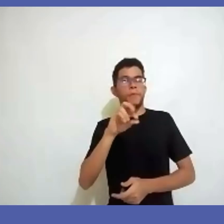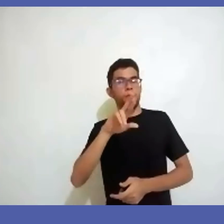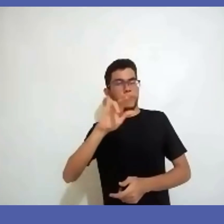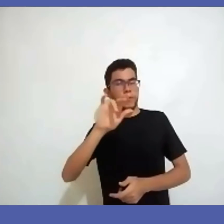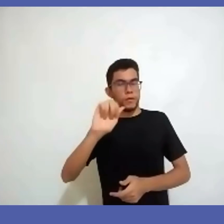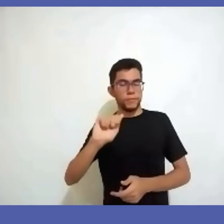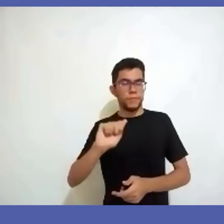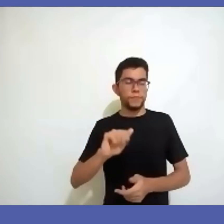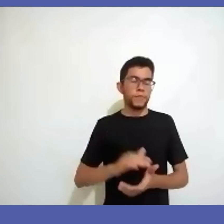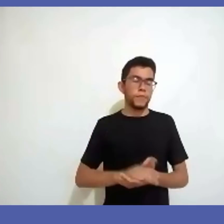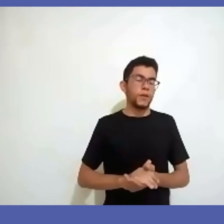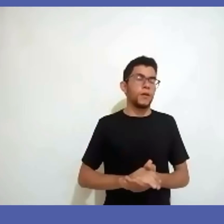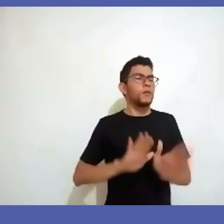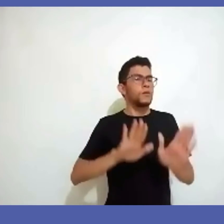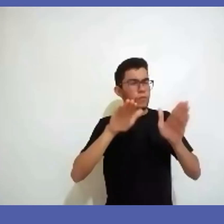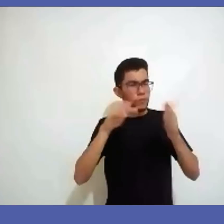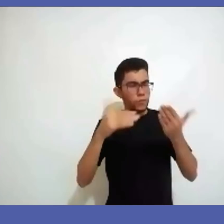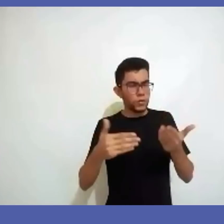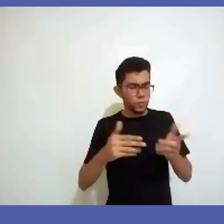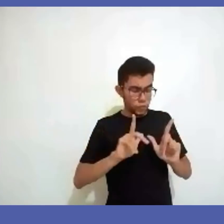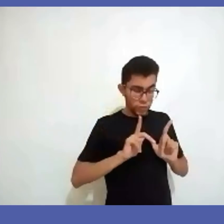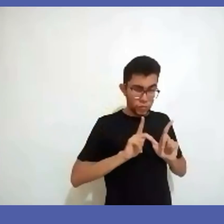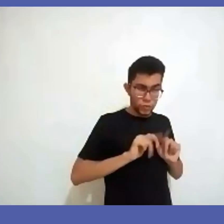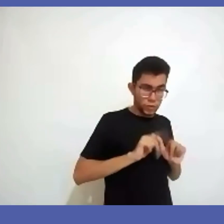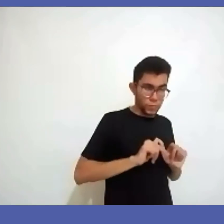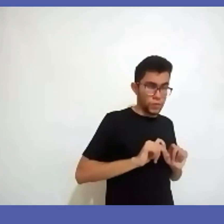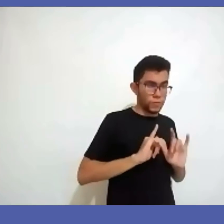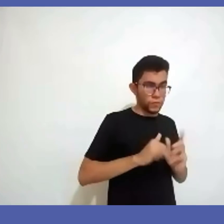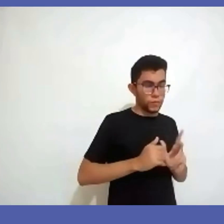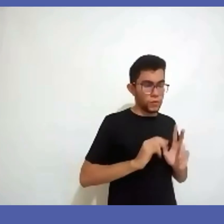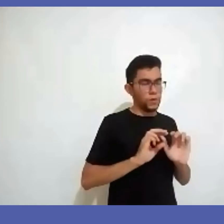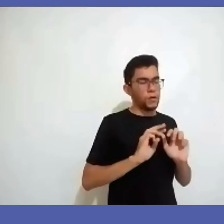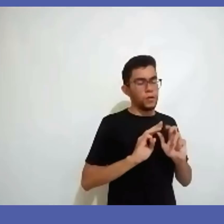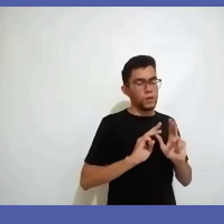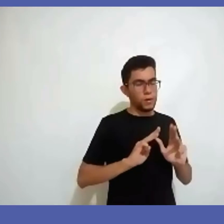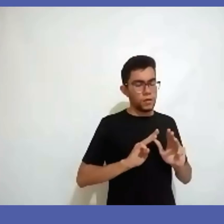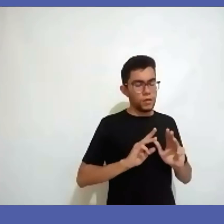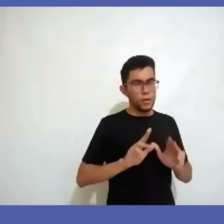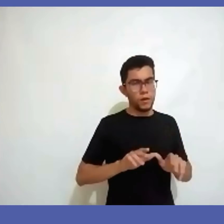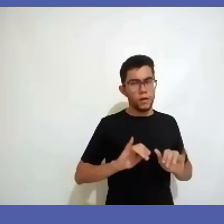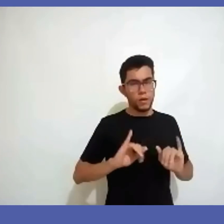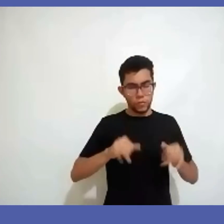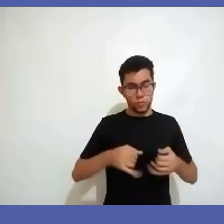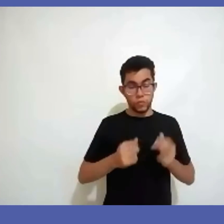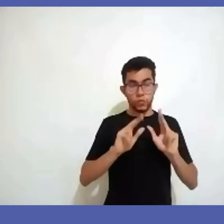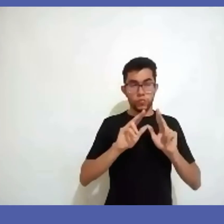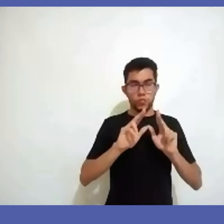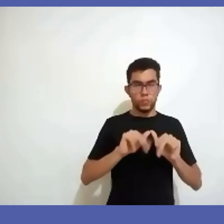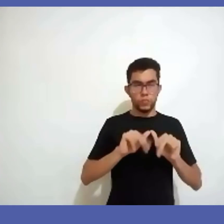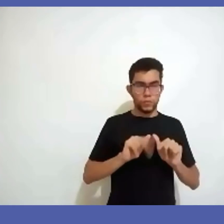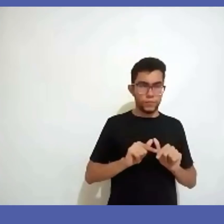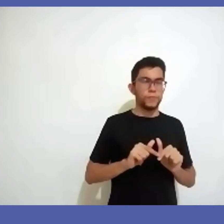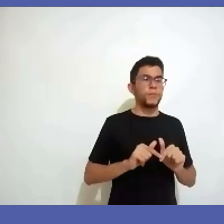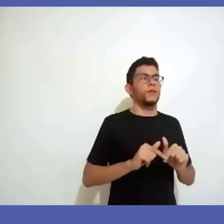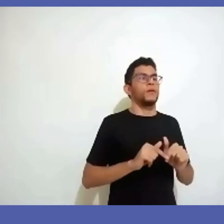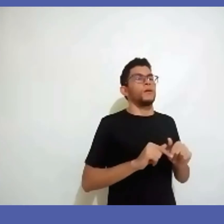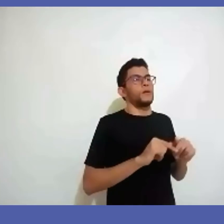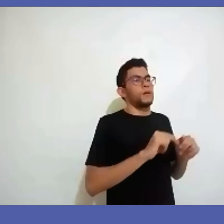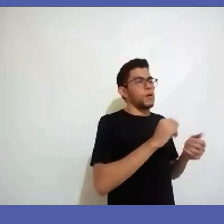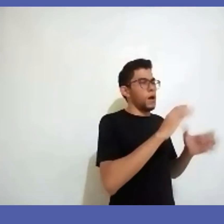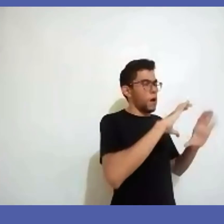dispersão dos judeus por todo o mundo, toda a terra, tá? E eles